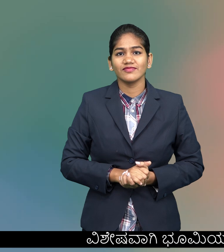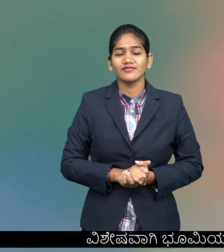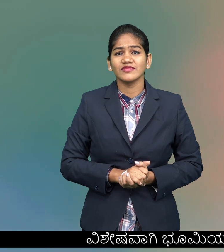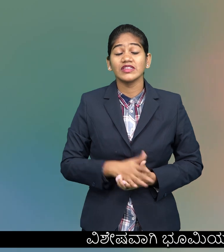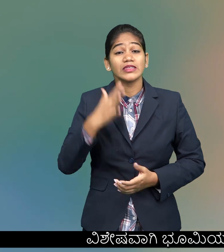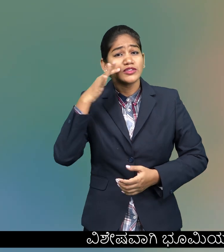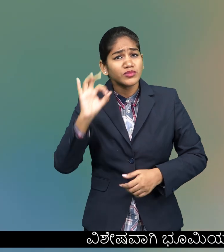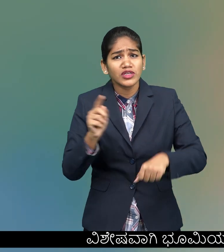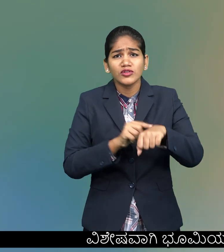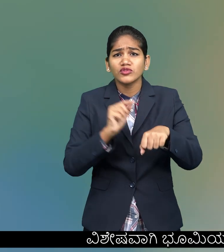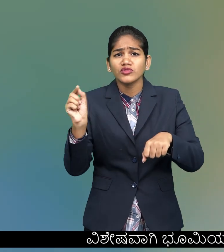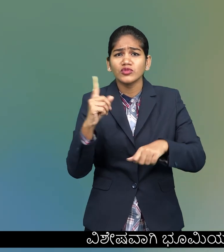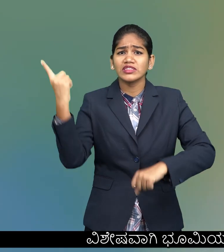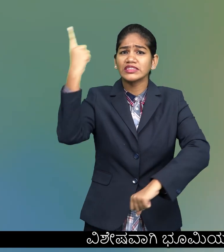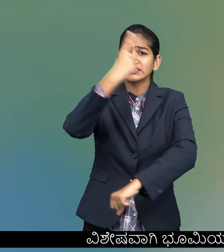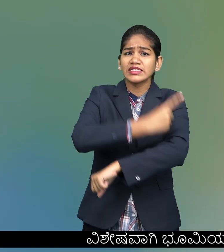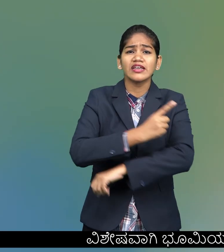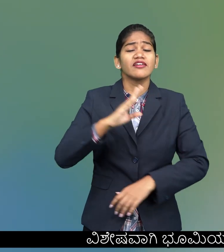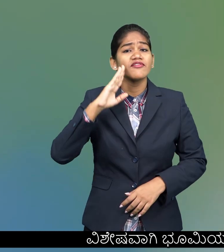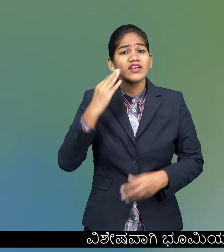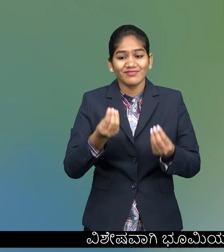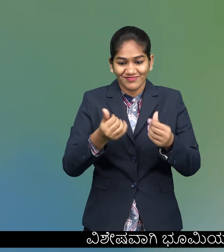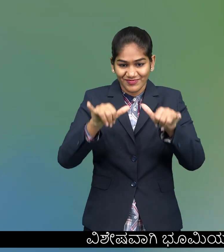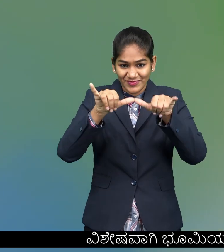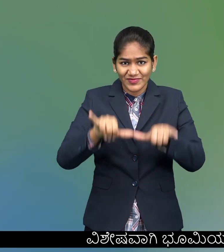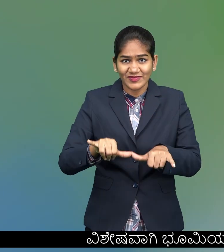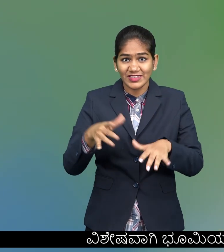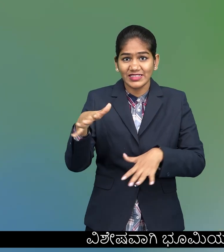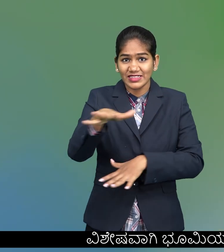ವಿಶೇಷವಾಗಿ ಭೂಮಿಯ ಮೇಲ್ಮೈ ಬೆಚ್ಚಗಿರುವ ಹಗಲಿನಲ್ಲಿ.